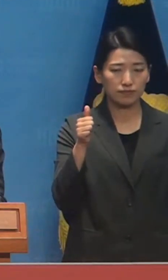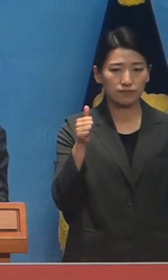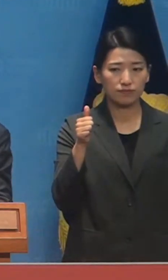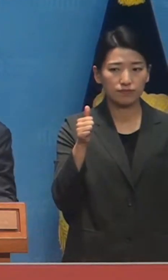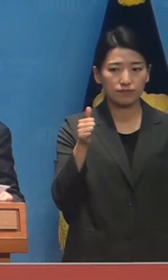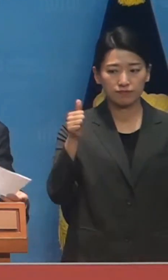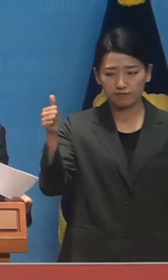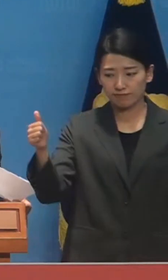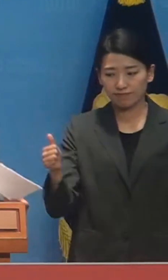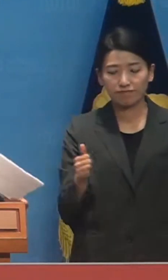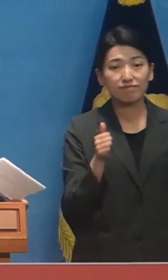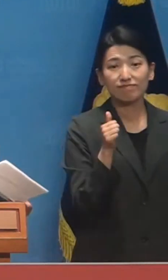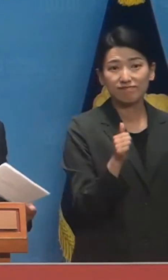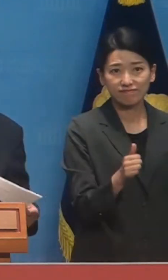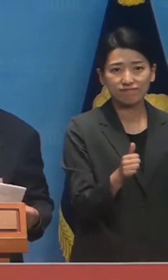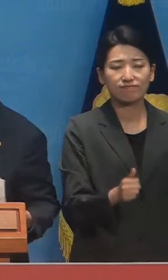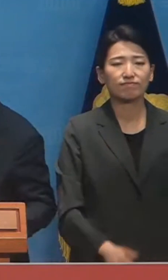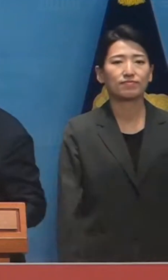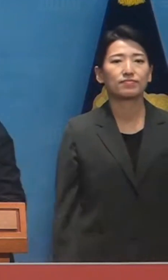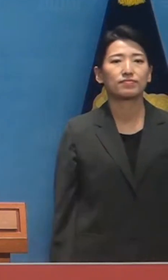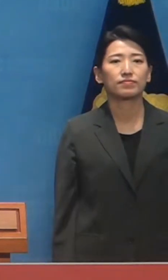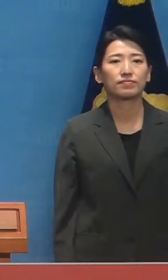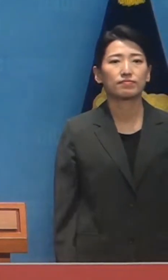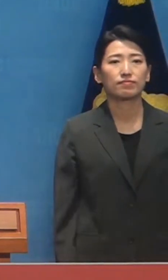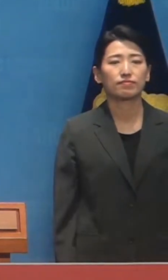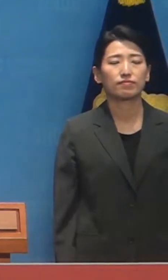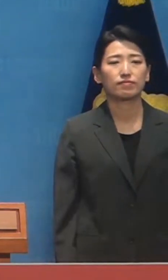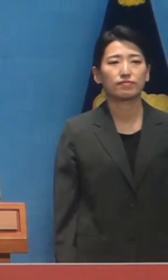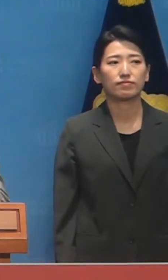고형석 대표님 나오셔서 발표해 주시겠습니다.